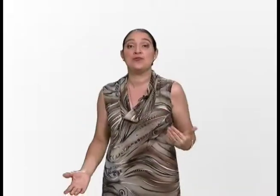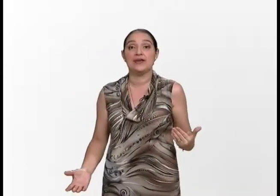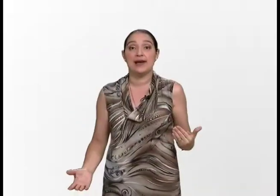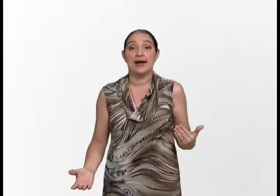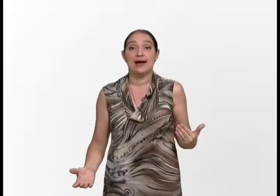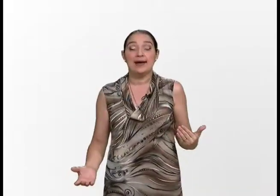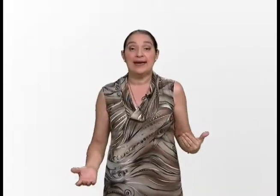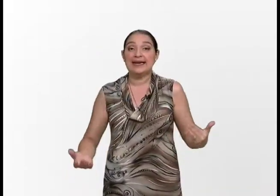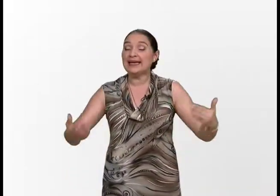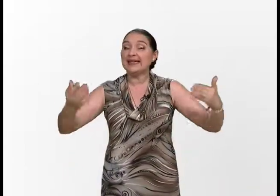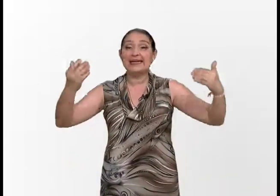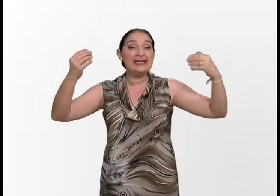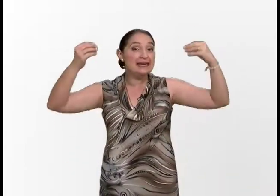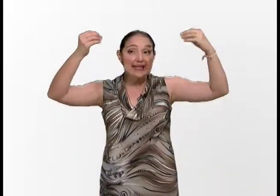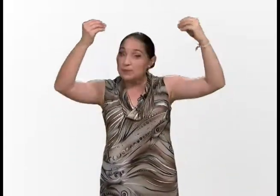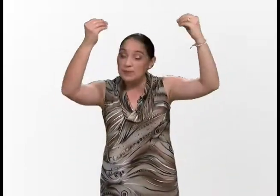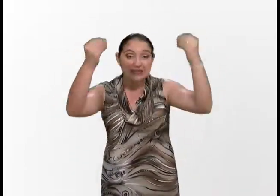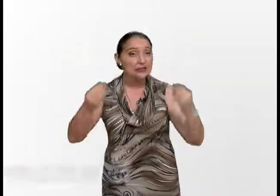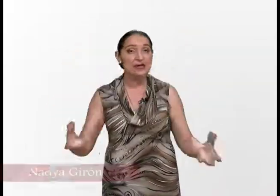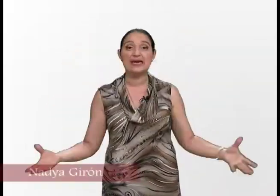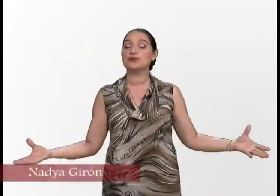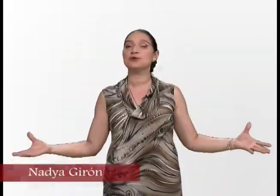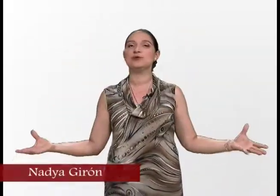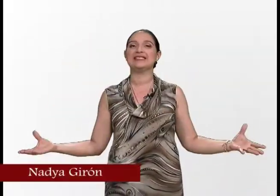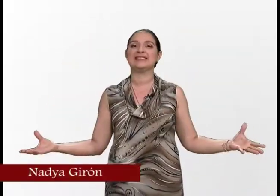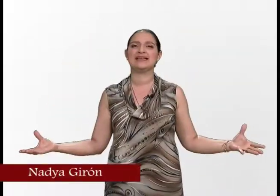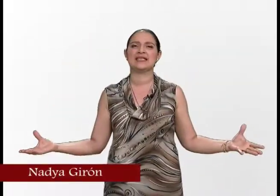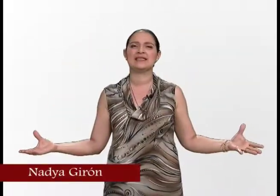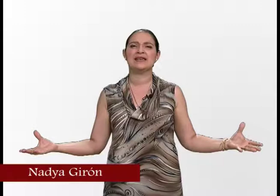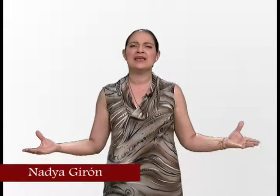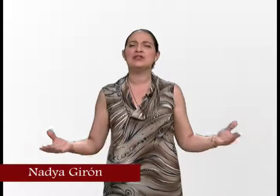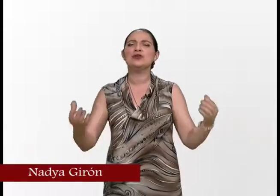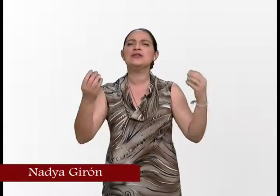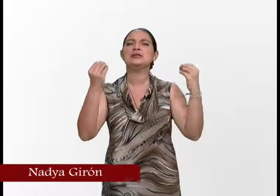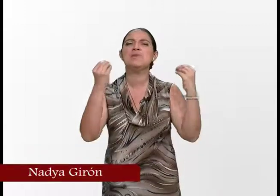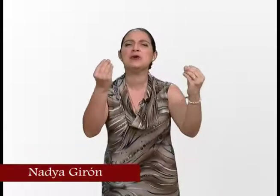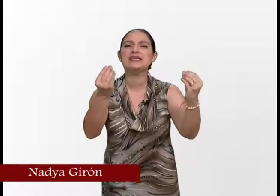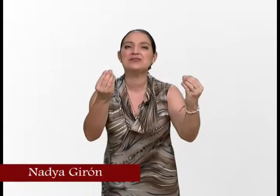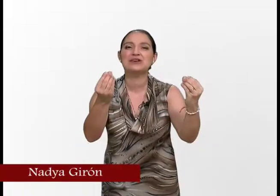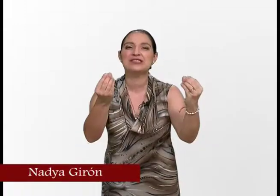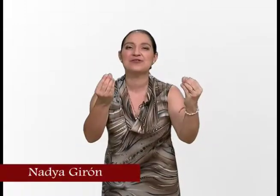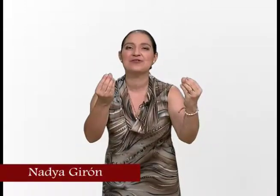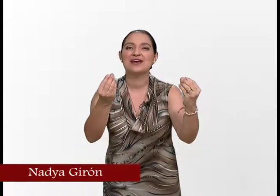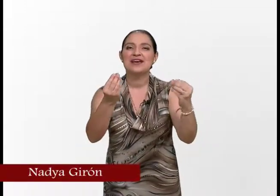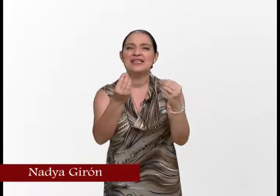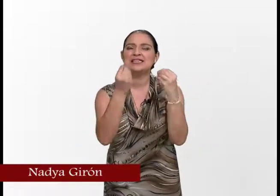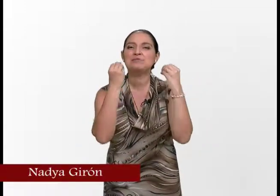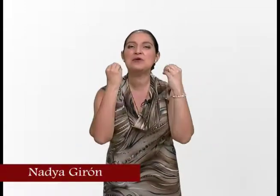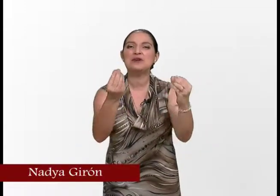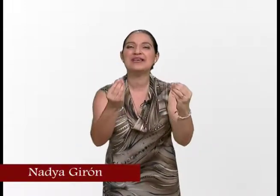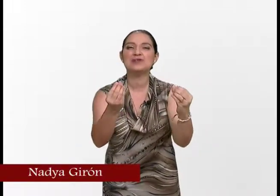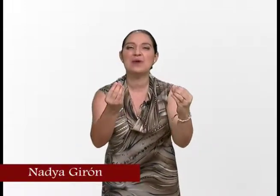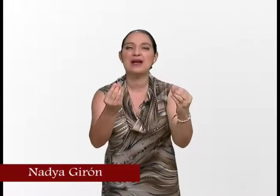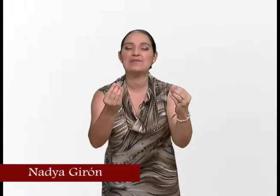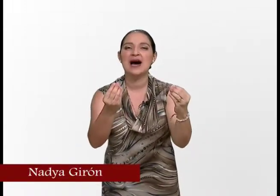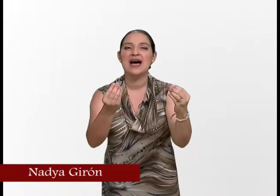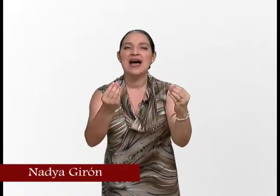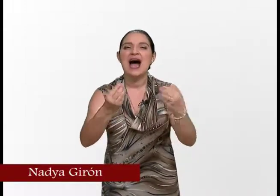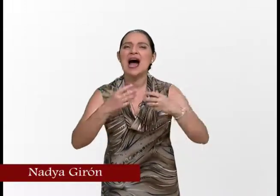vida, el del momento en que tú lo necesitas. Solo disponga su corazón, disponga su alma, abra